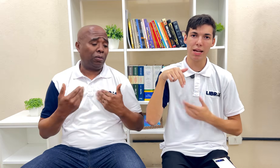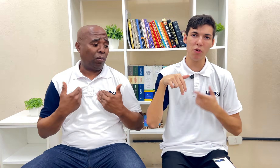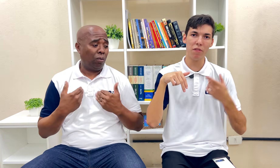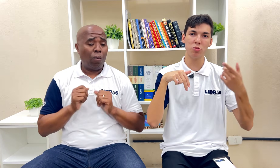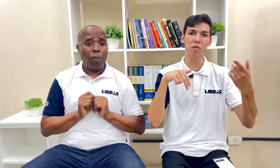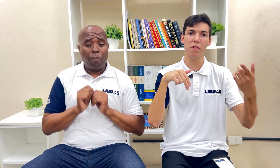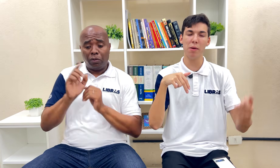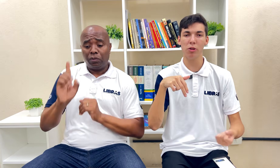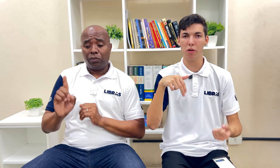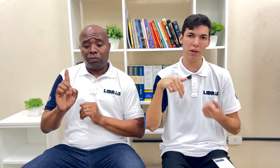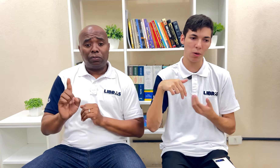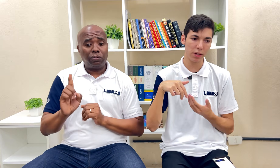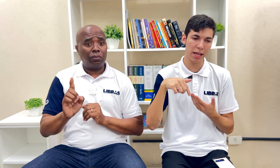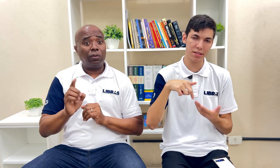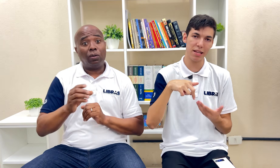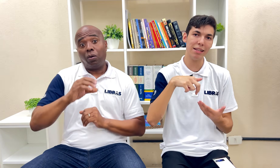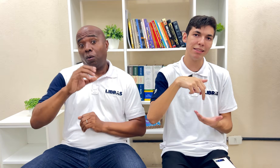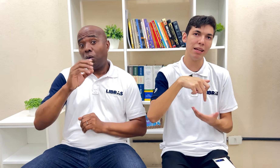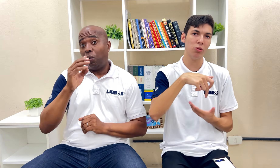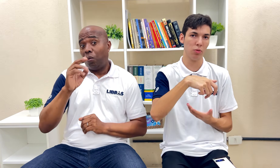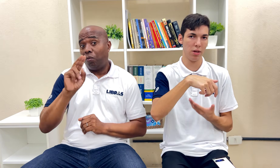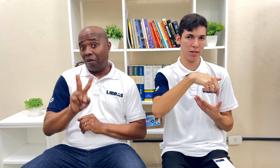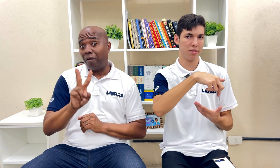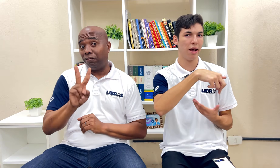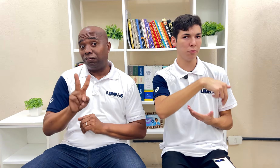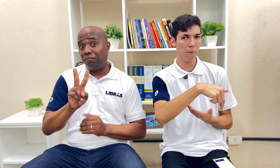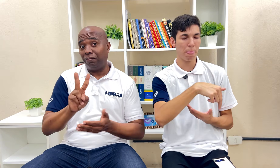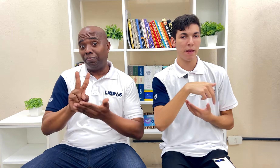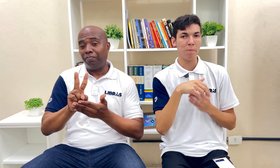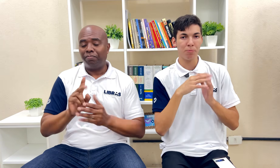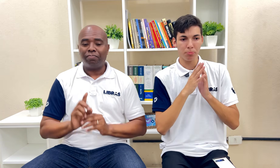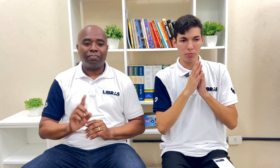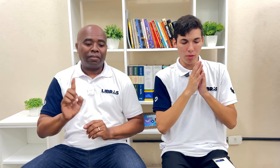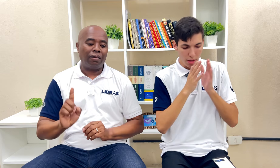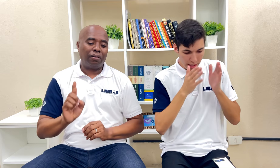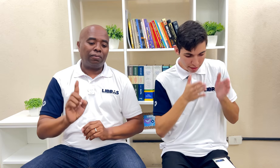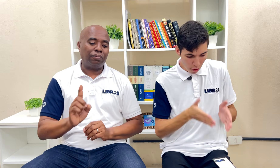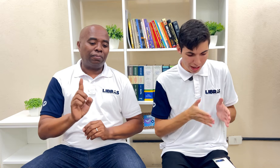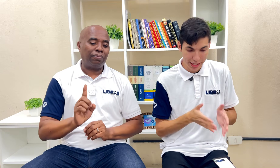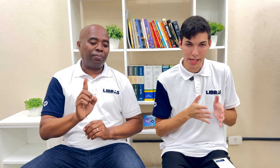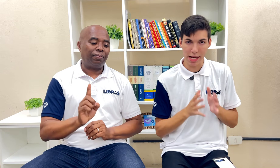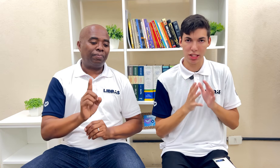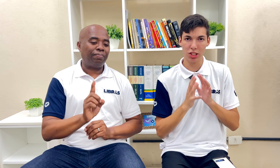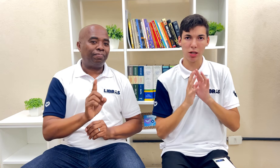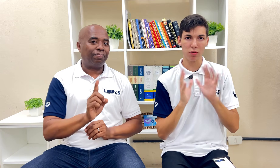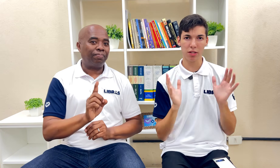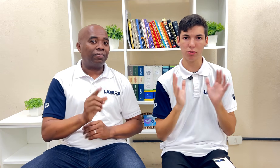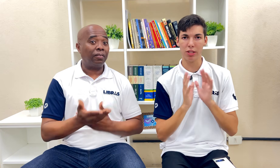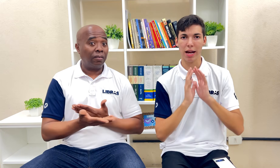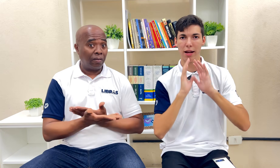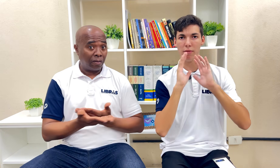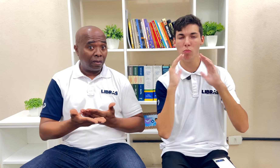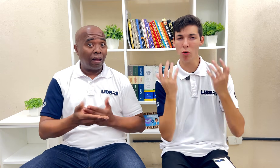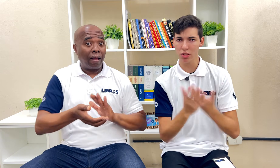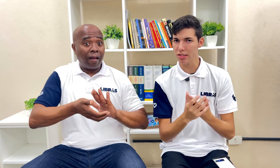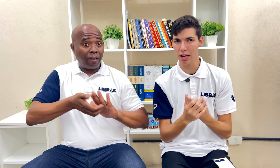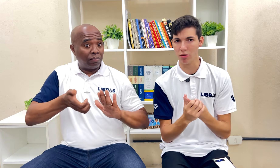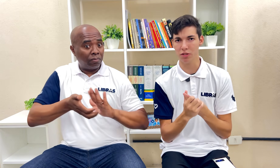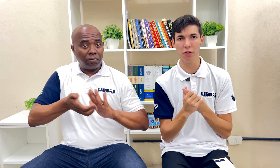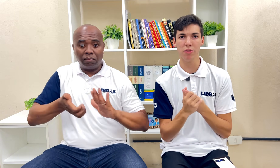eu faço o verbo, que é o final, que é ele estar andando, certo? Então, aqui, a gente já conseguiu tirar um monte de sinal, já foi